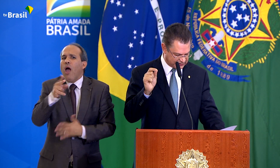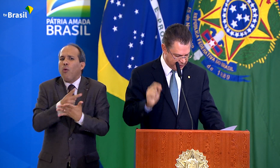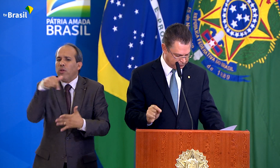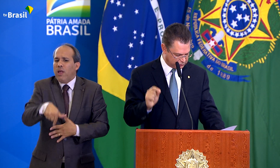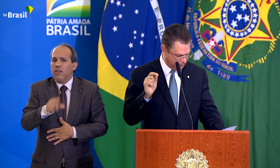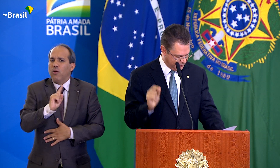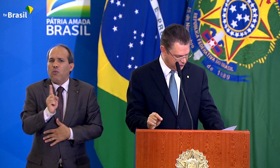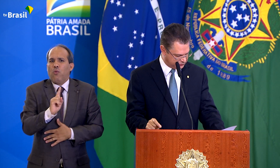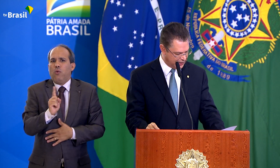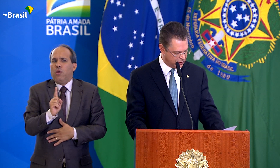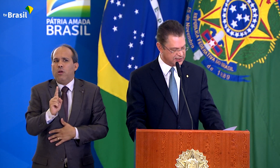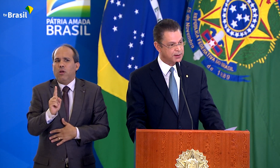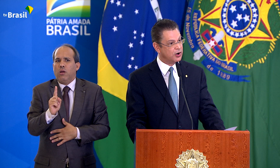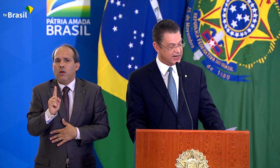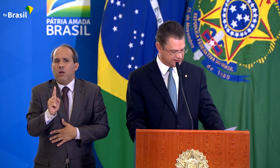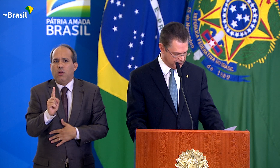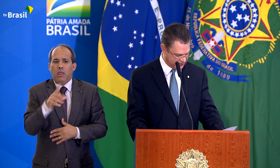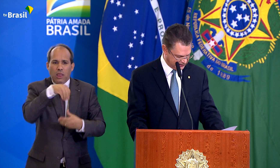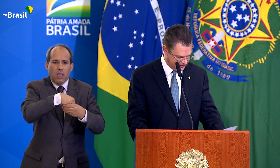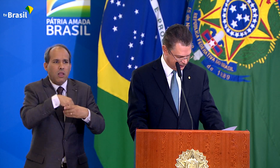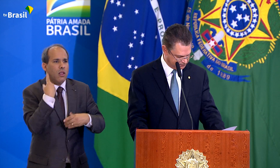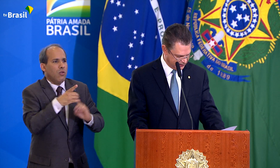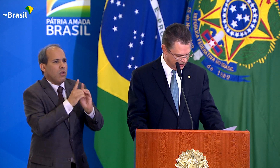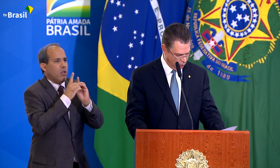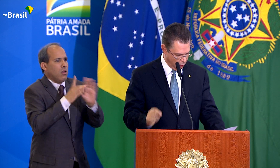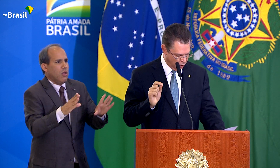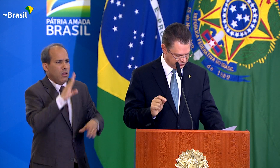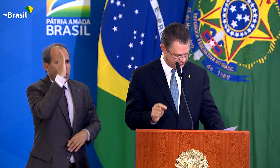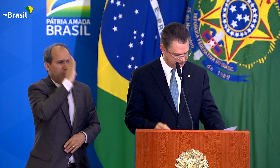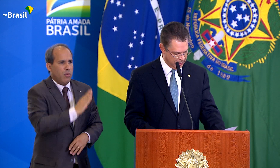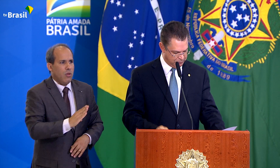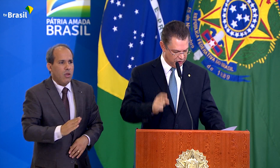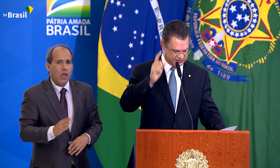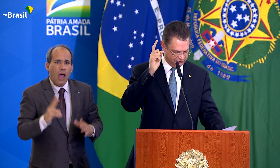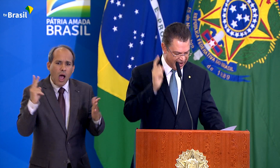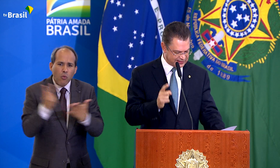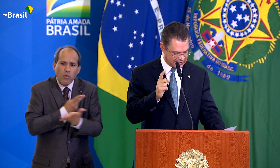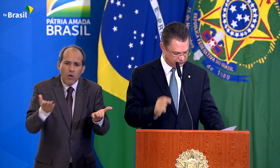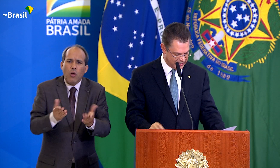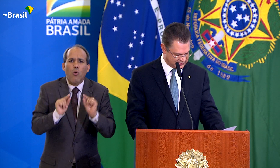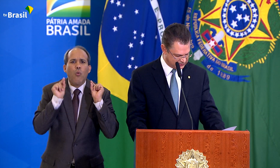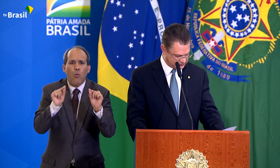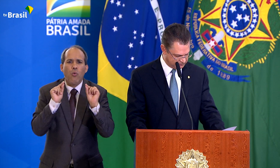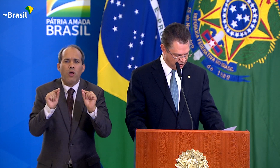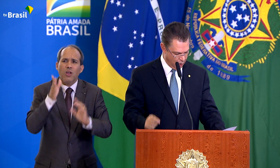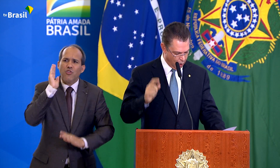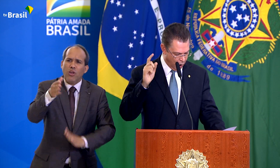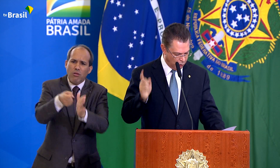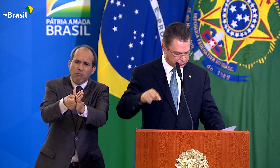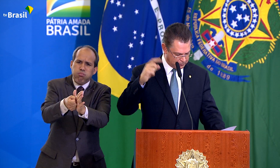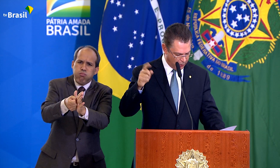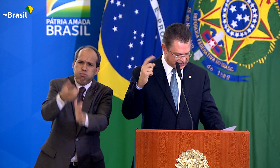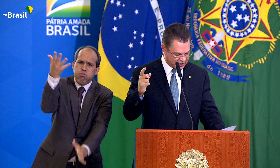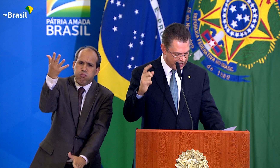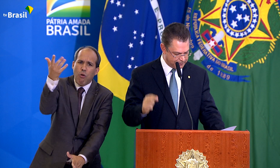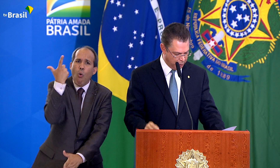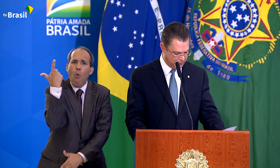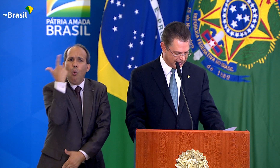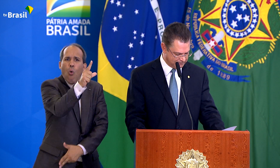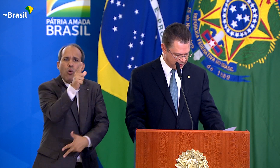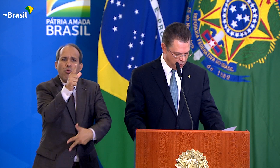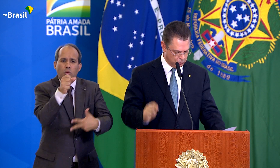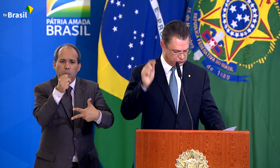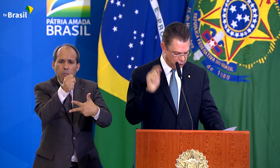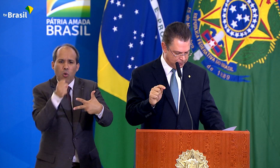nos atuais tempos sombrios da nossa democracia brasileira onde Por diversas vezes outro